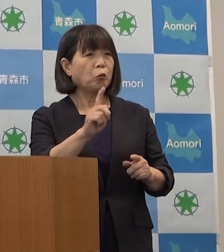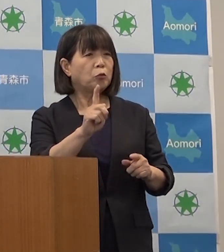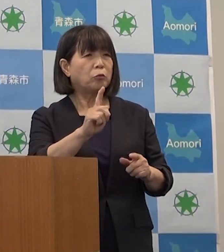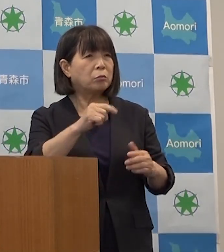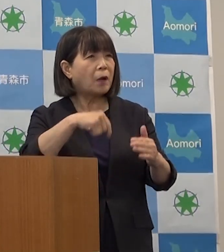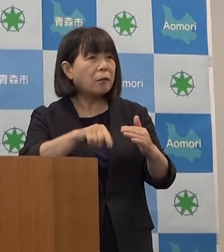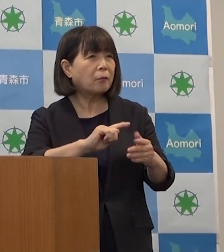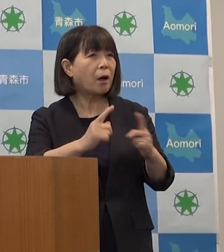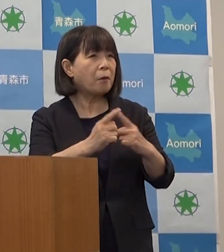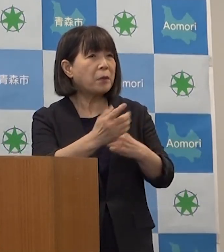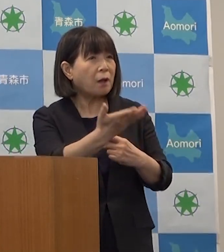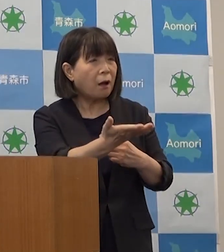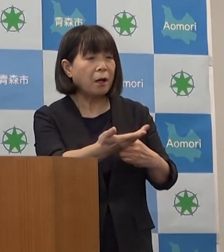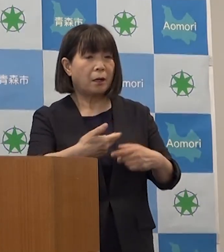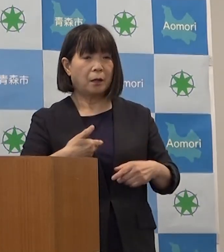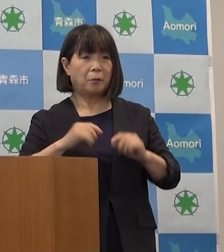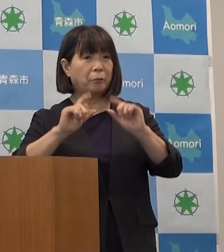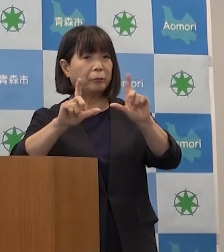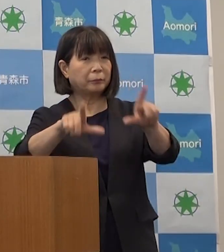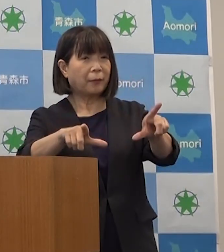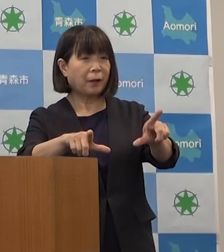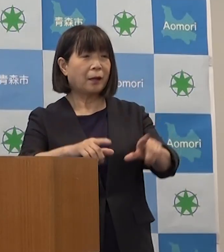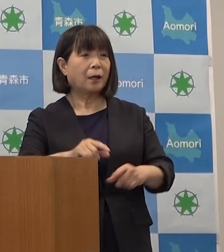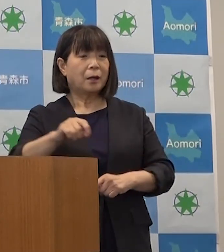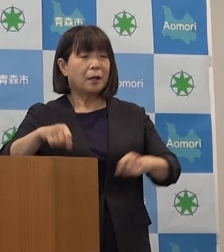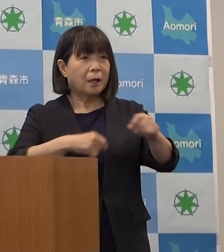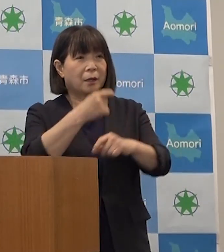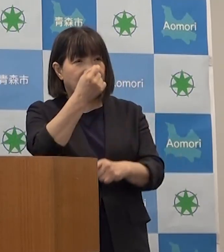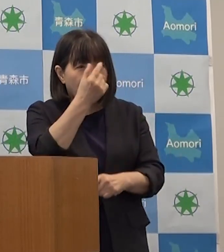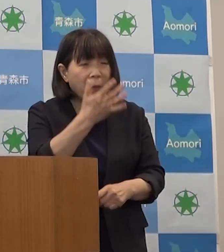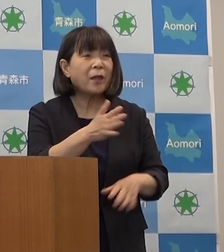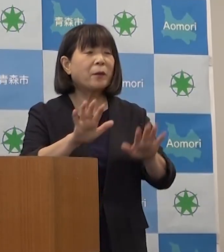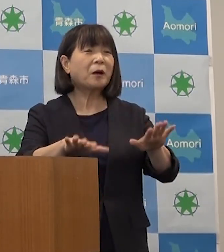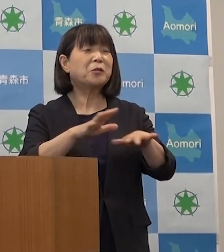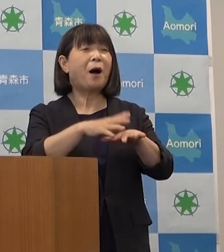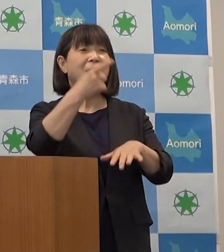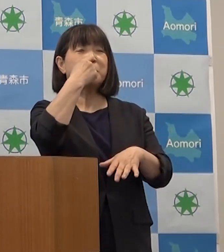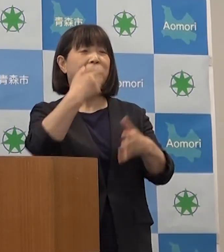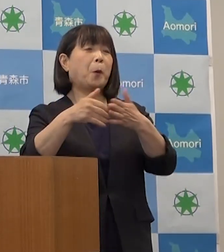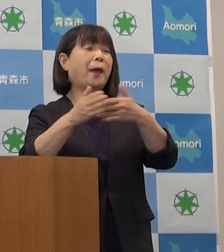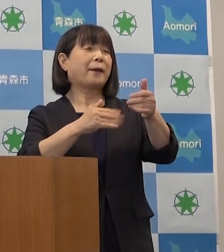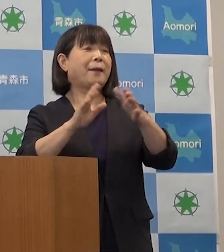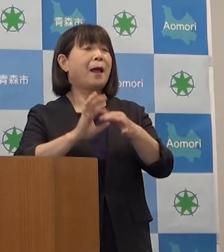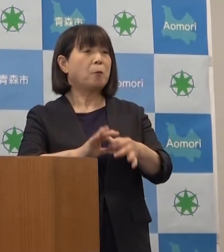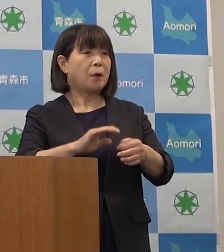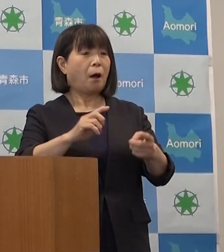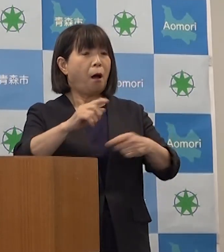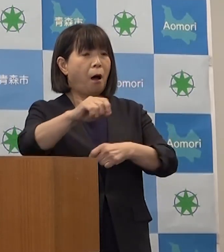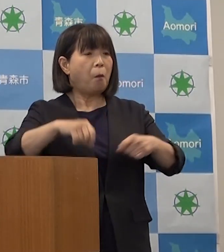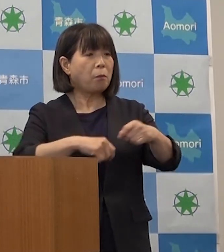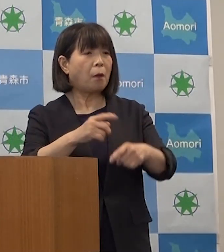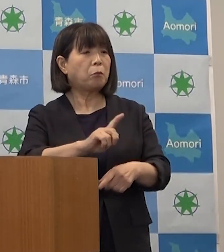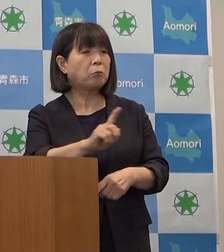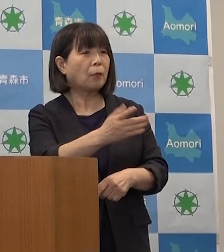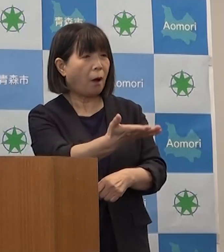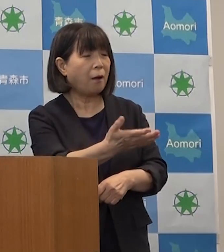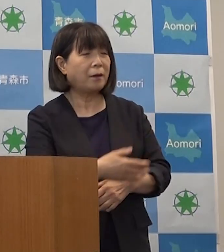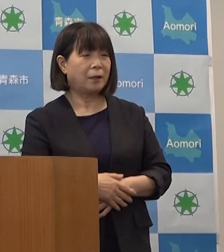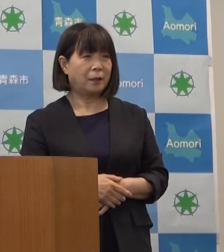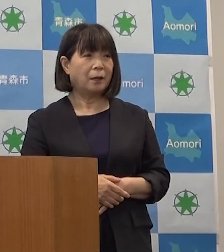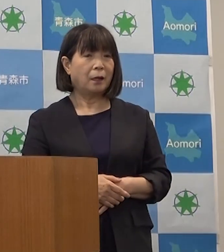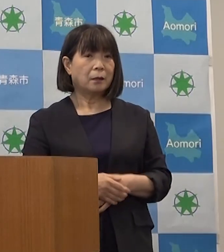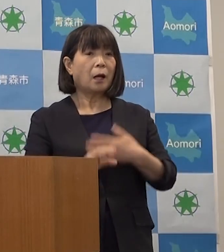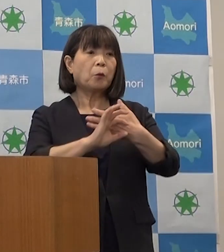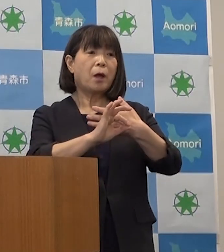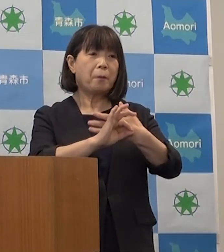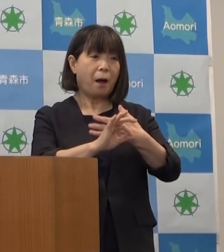ください。 はい、すいません、その前にどう変わったか教えてください。私初めてなもんですから。 多分机がまずあるとか、はいはい、い